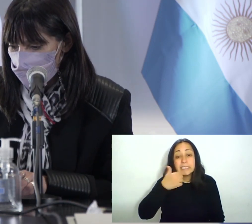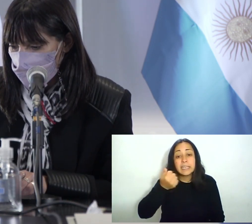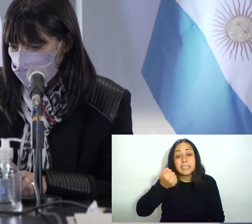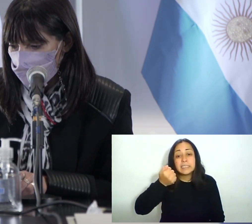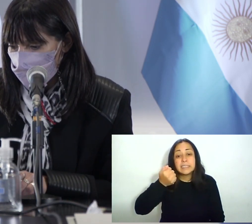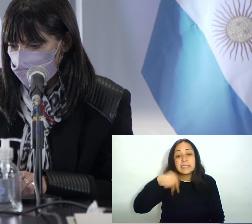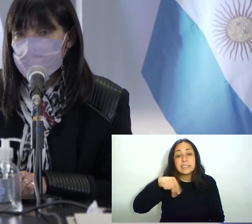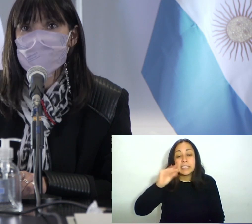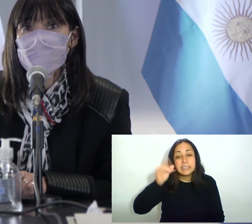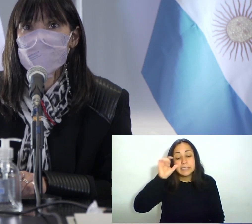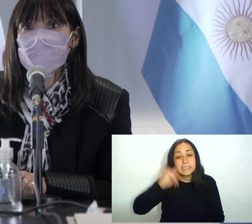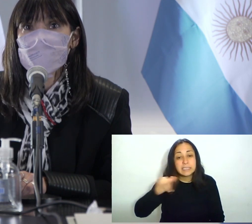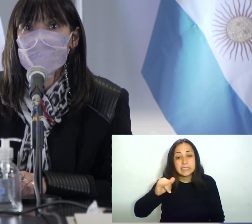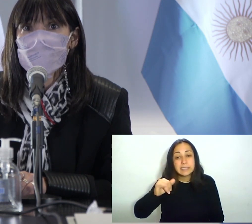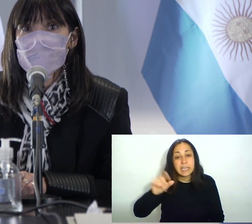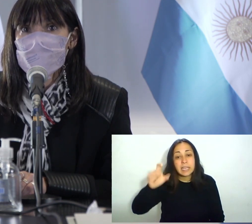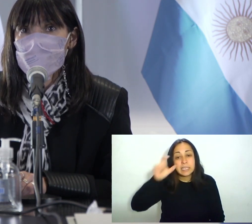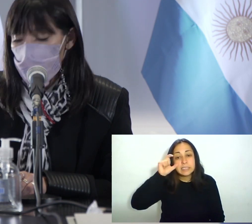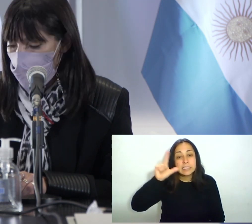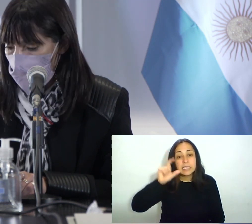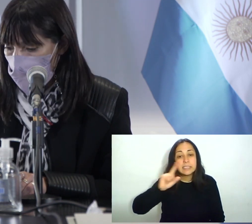Sánchez está pidiendo Cecilia.